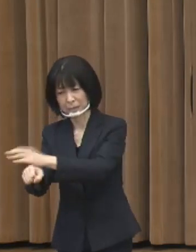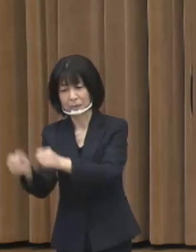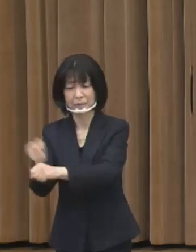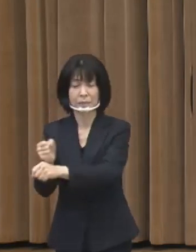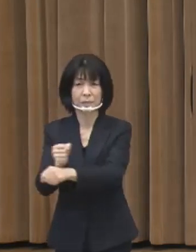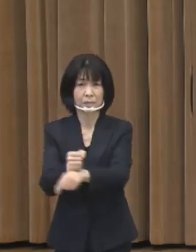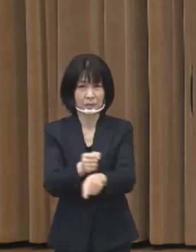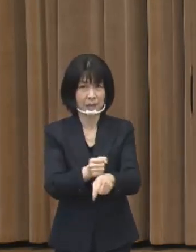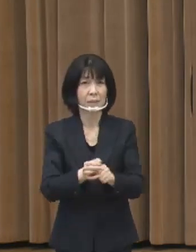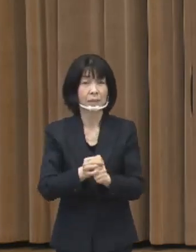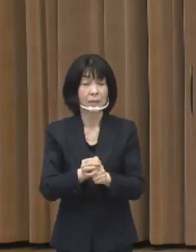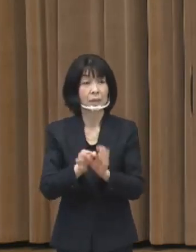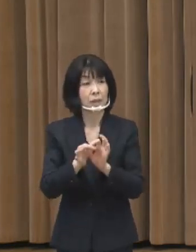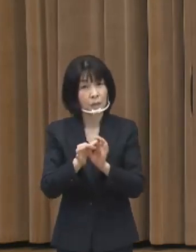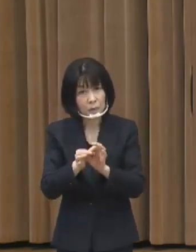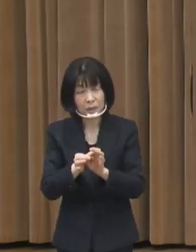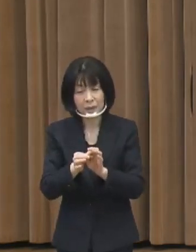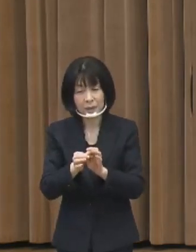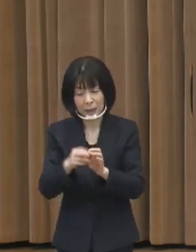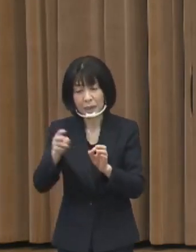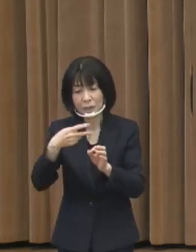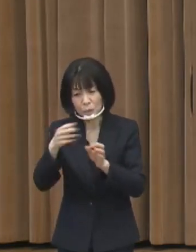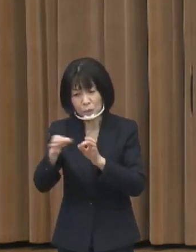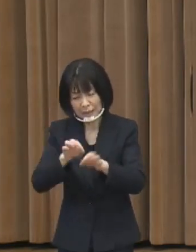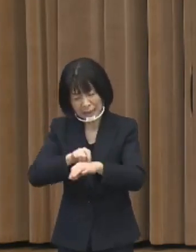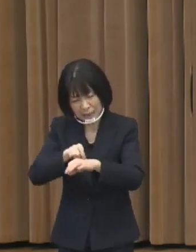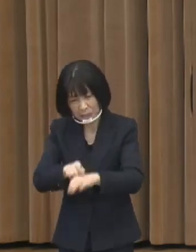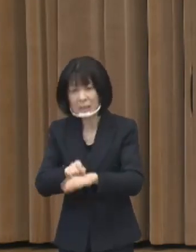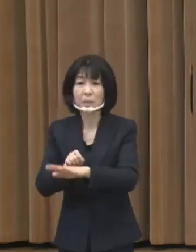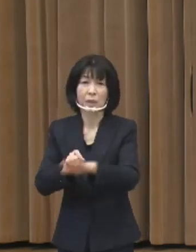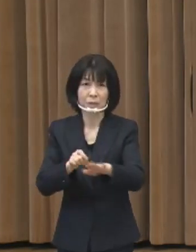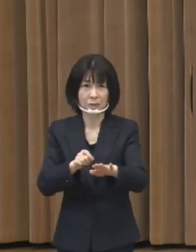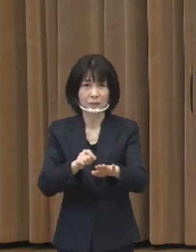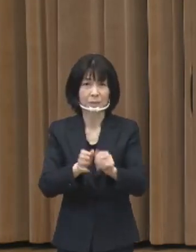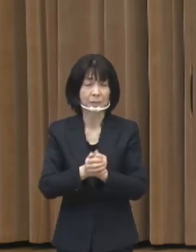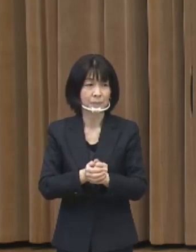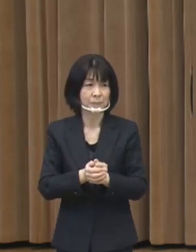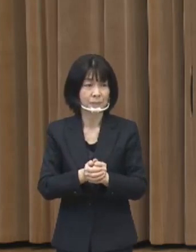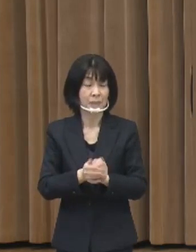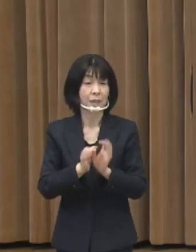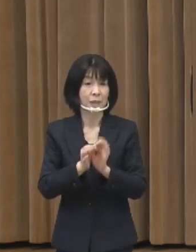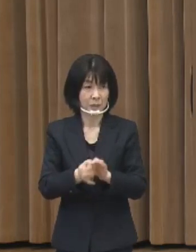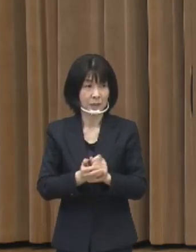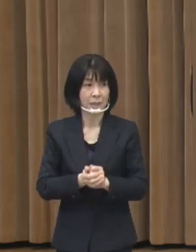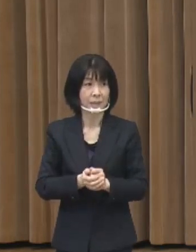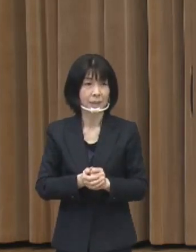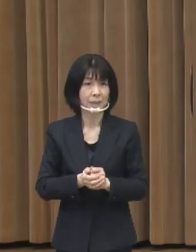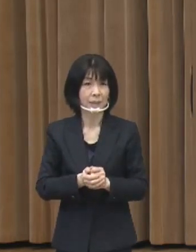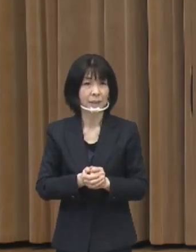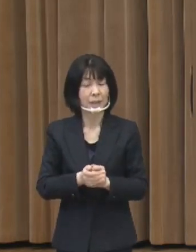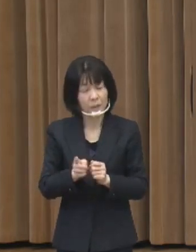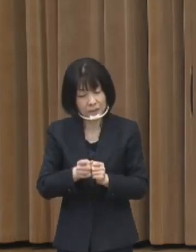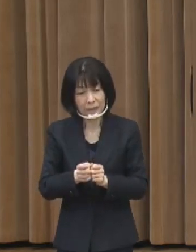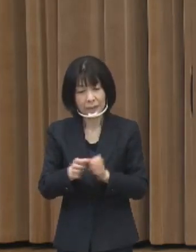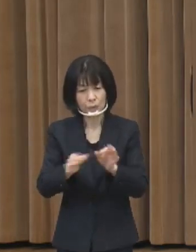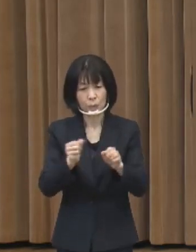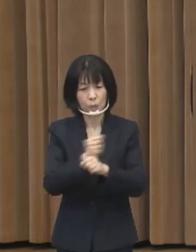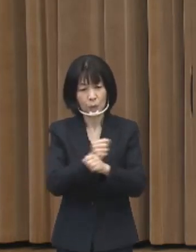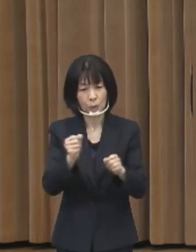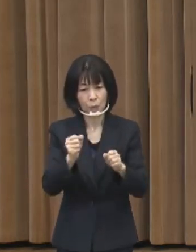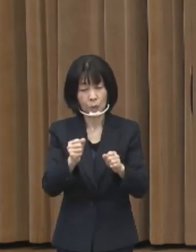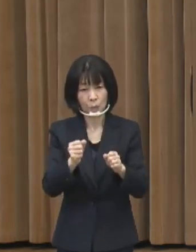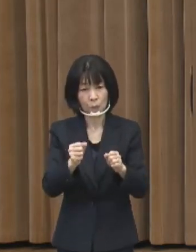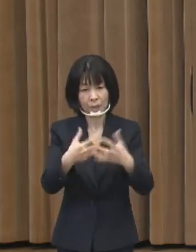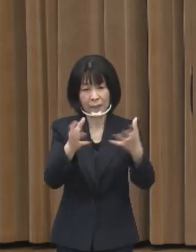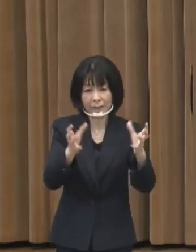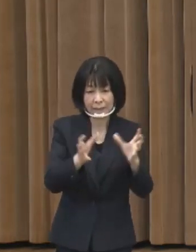話もあるので、同時に飲食店、厳しい飲食店がやはり必要とされるでしょうから、そこで商工会議所をかませた、